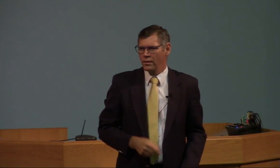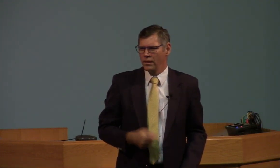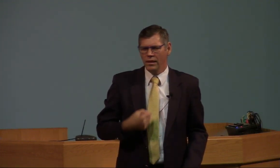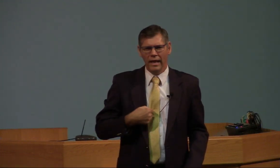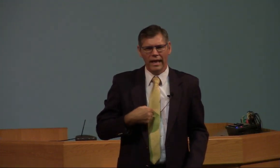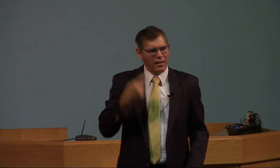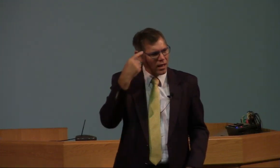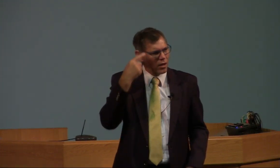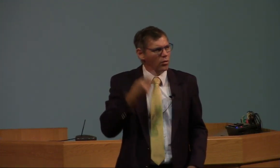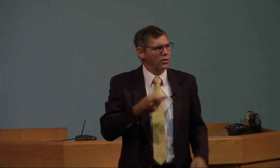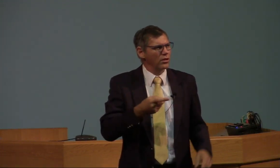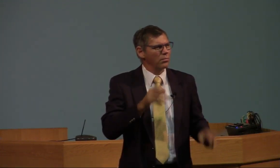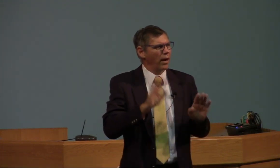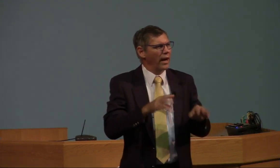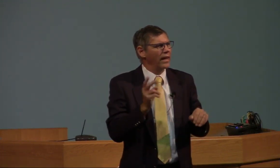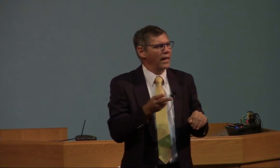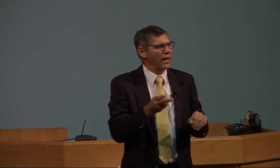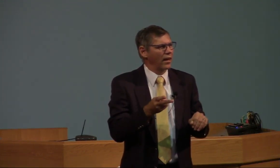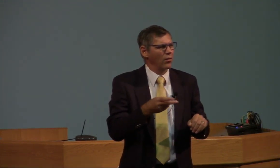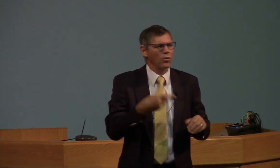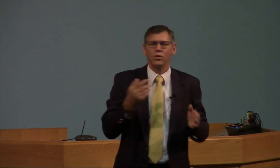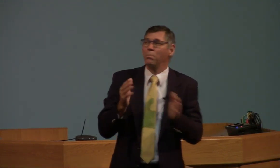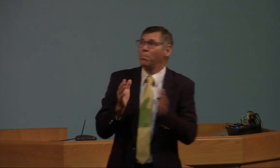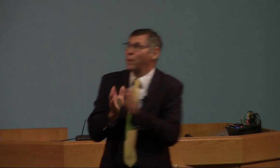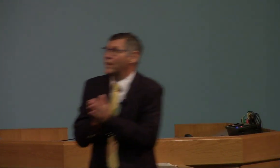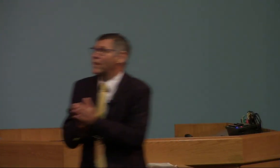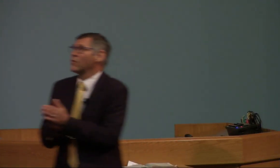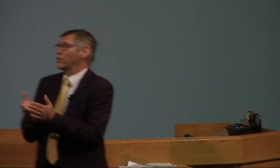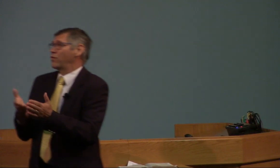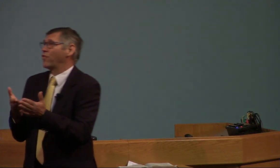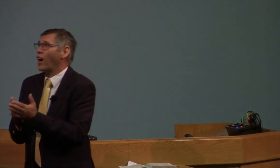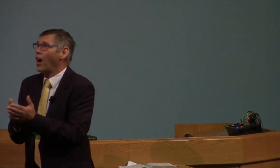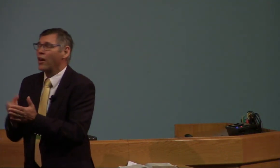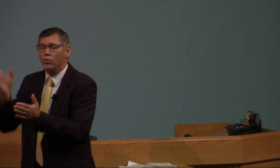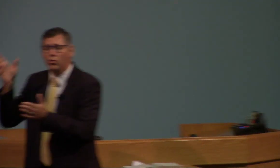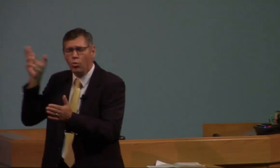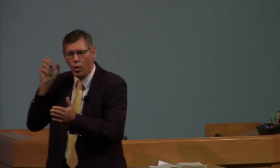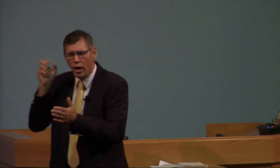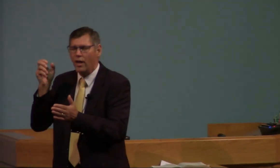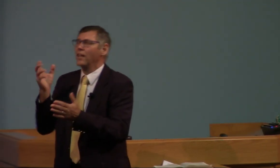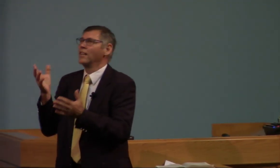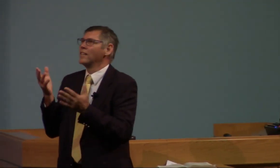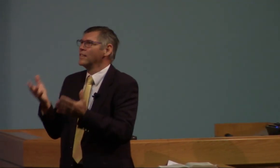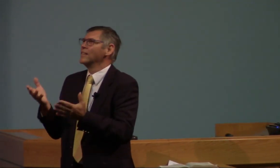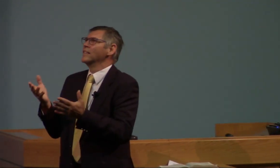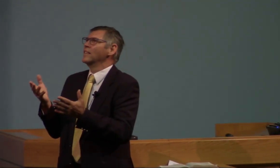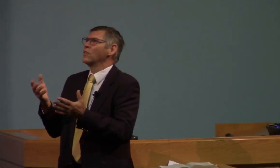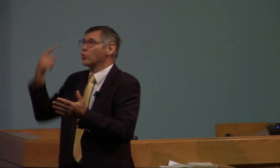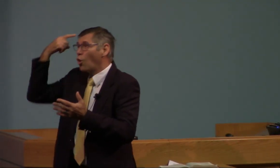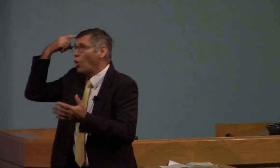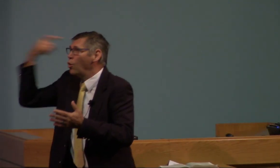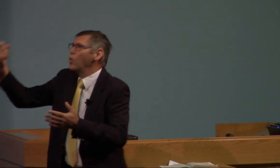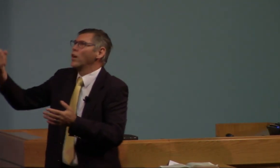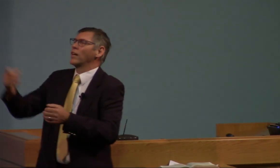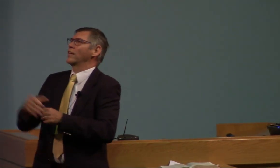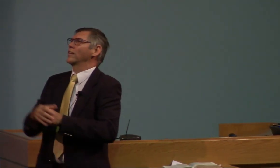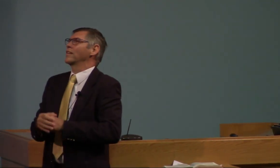Ek dink ons is baie keer, ons bid en ons vra en ons hoor en ons glo.